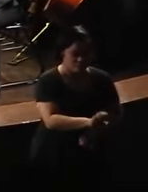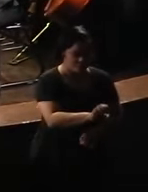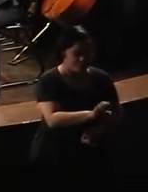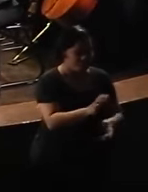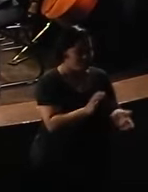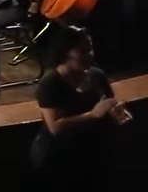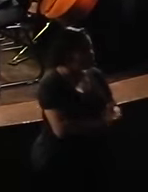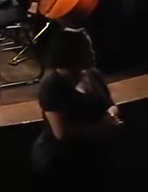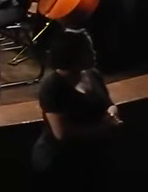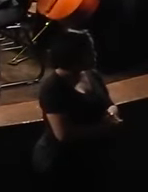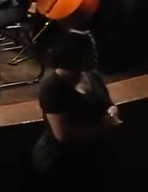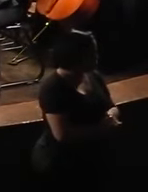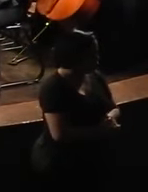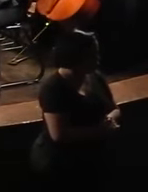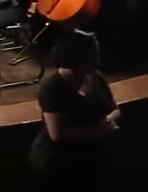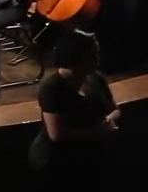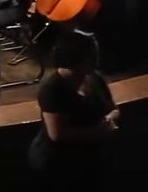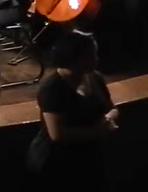Celante.